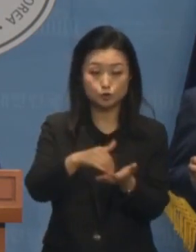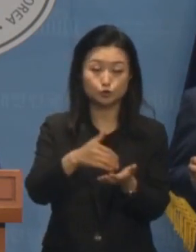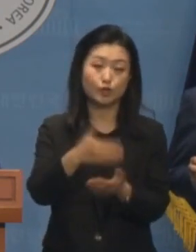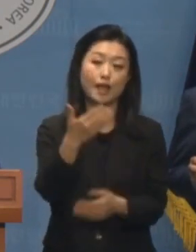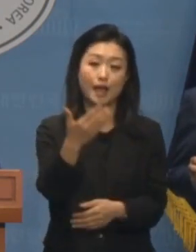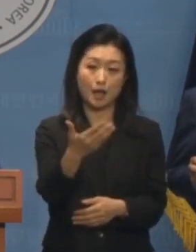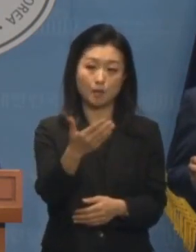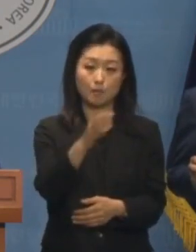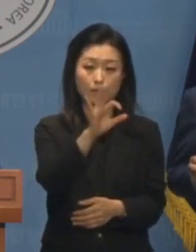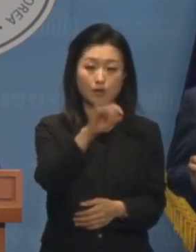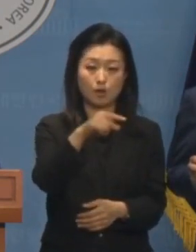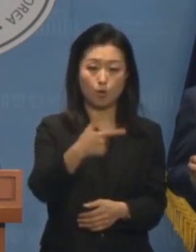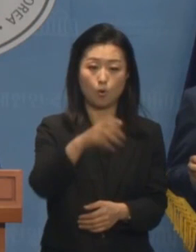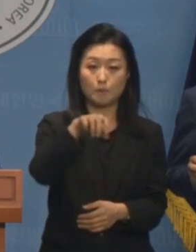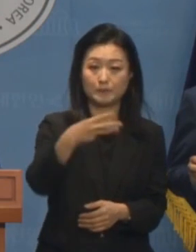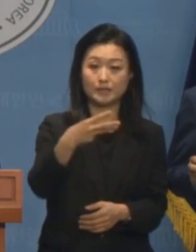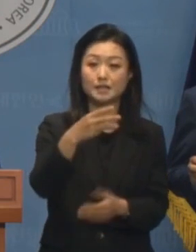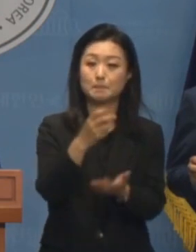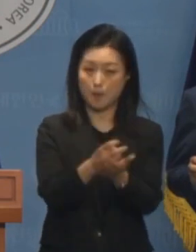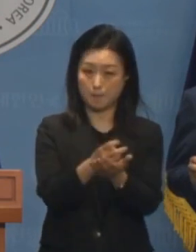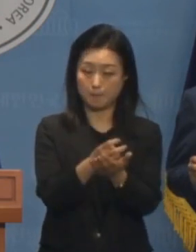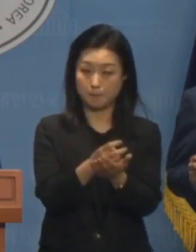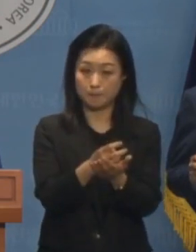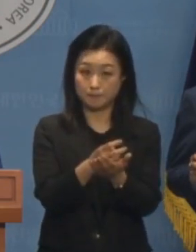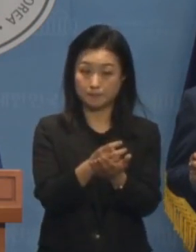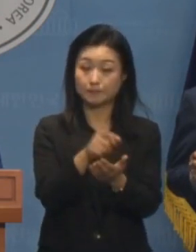9개의 온플법이 발의되어 있습니다.